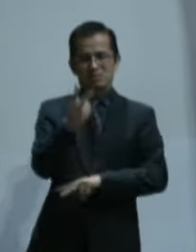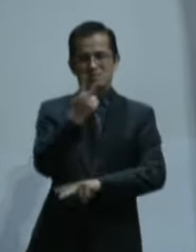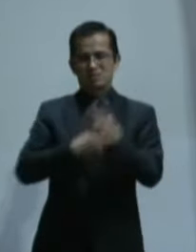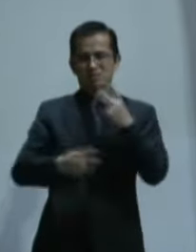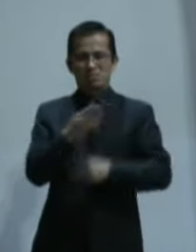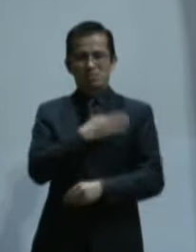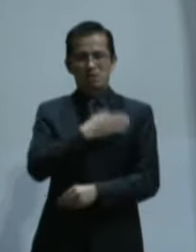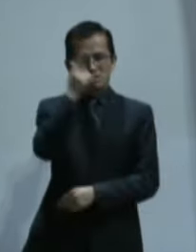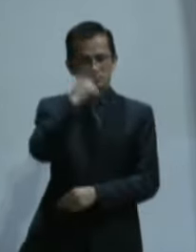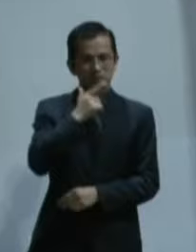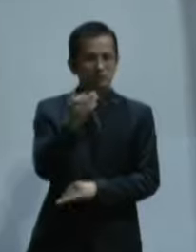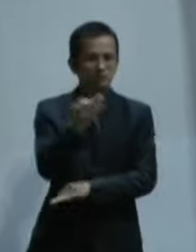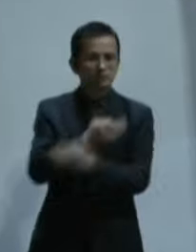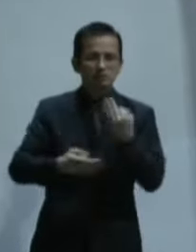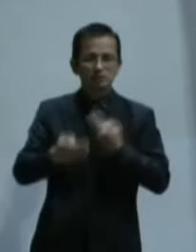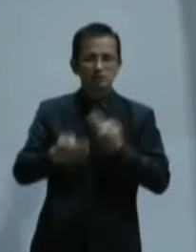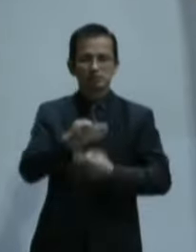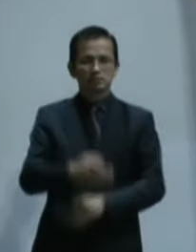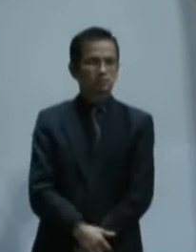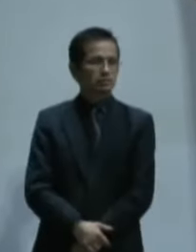muy buenas noches a